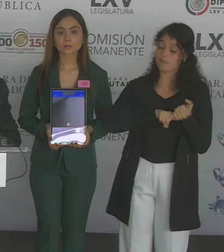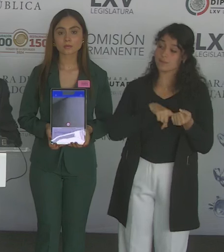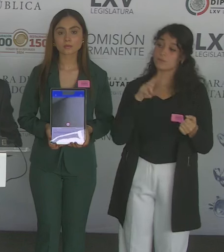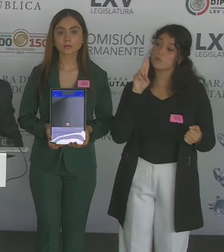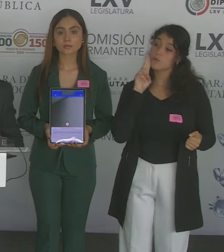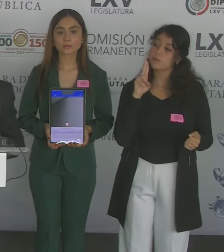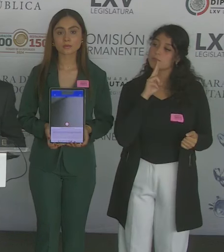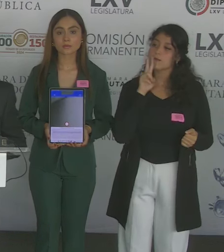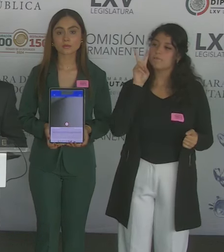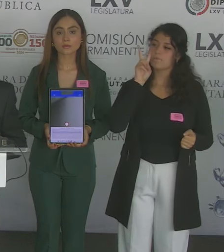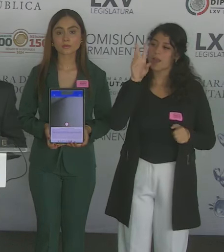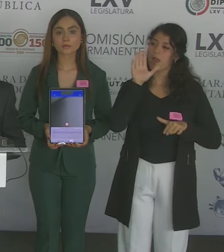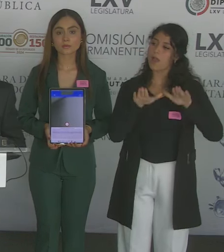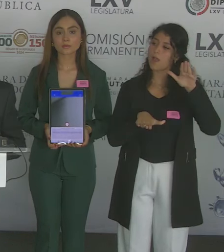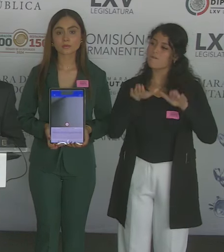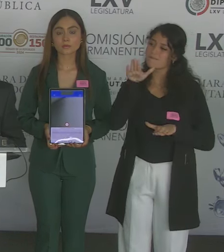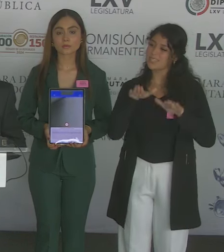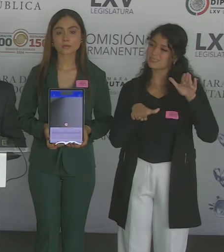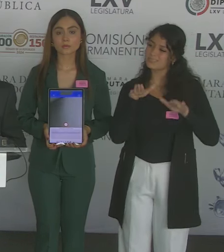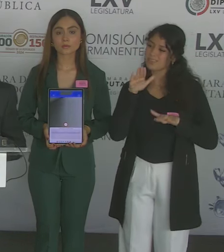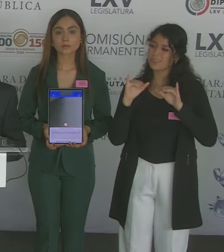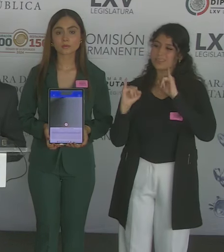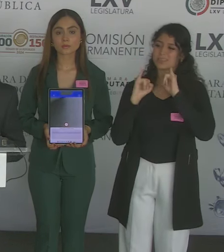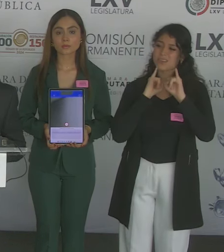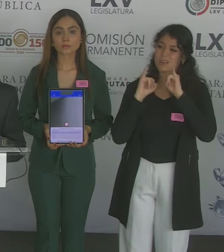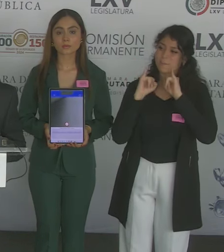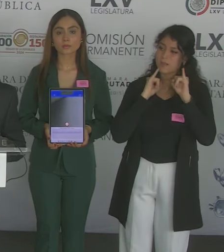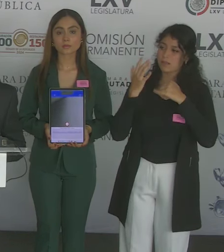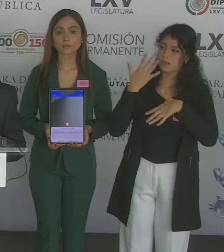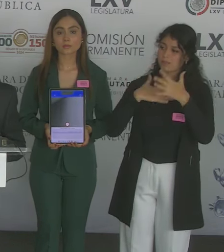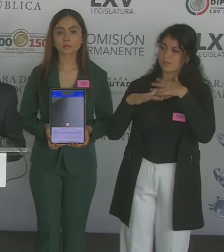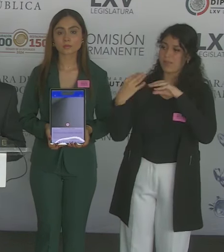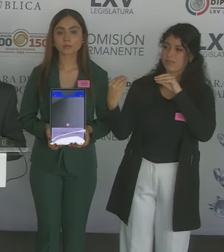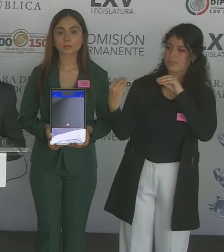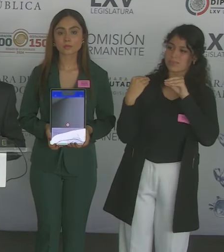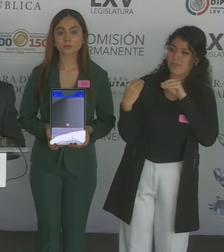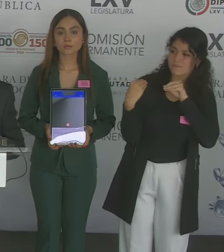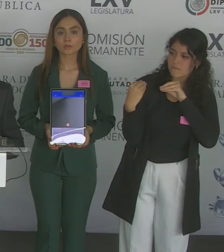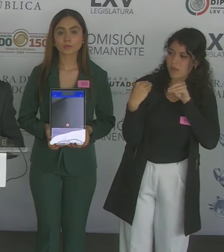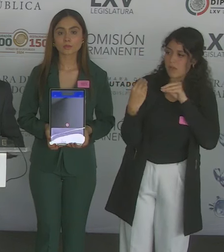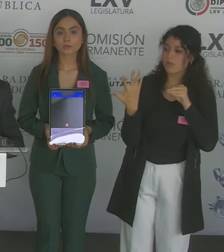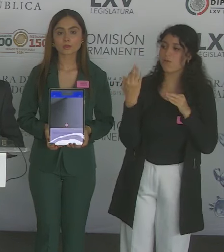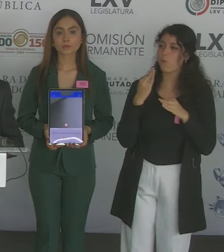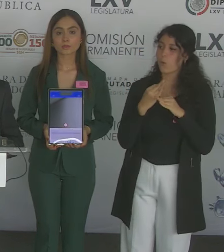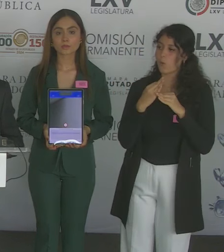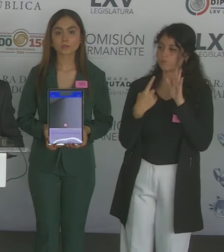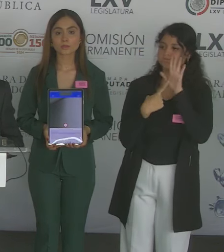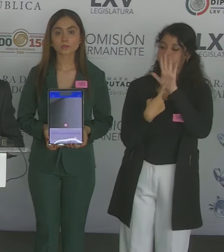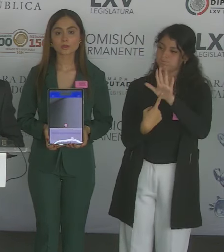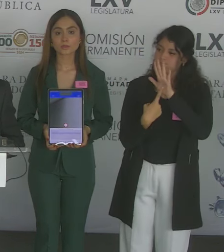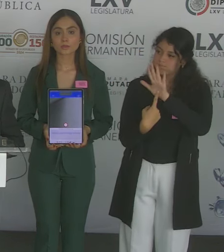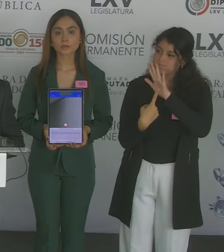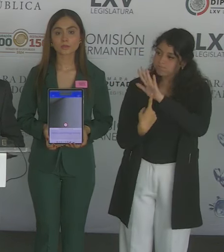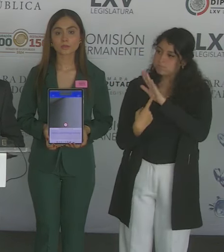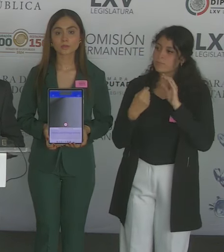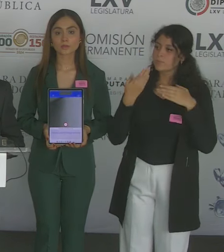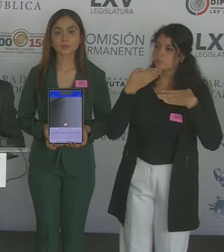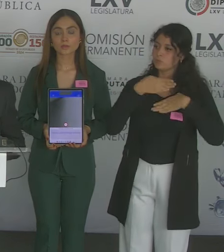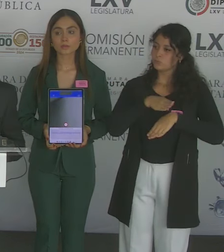son estridentes y dentro de los debates que hoy se están presentando sobre